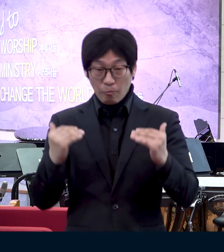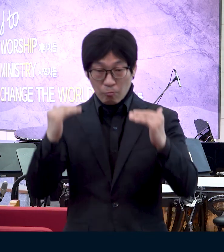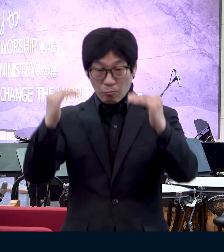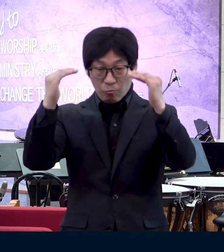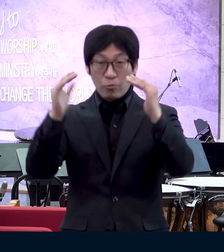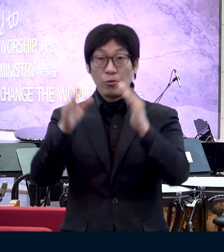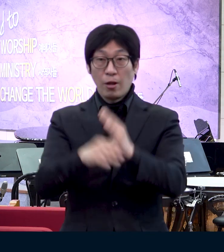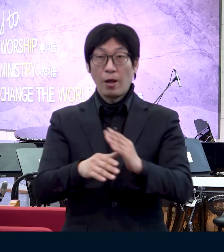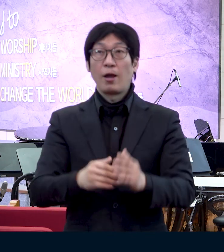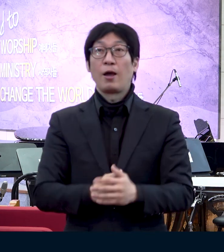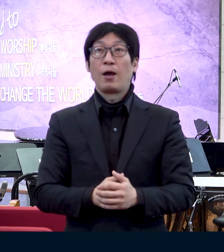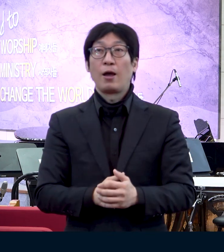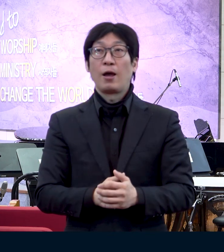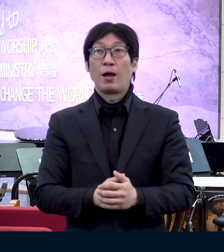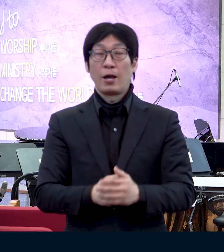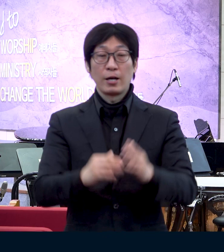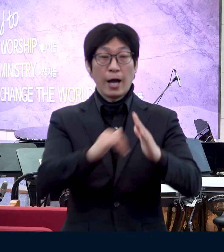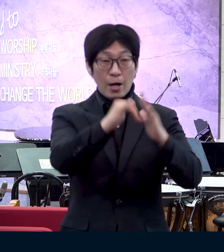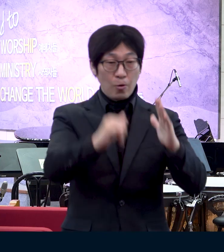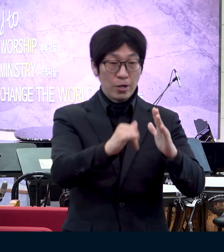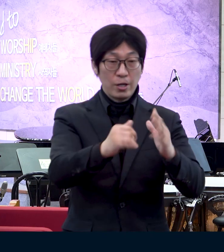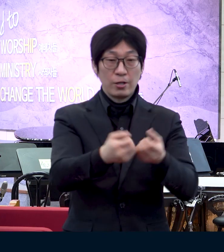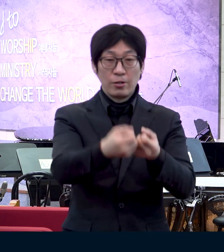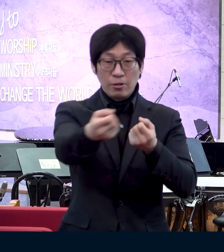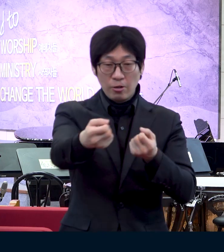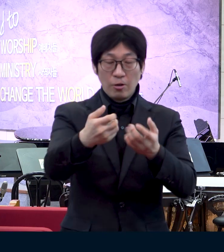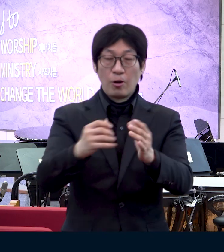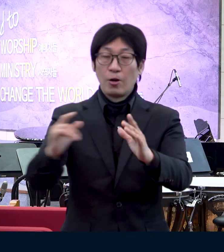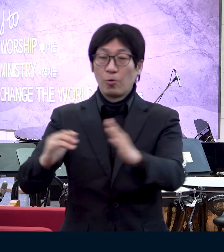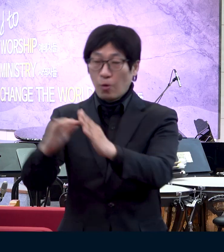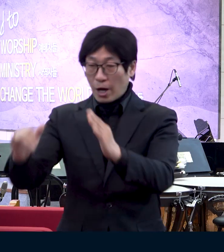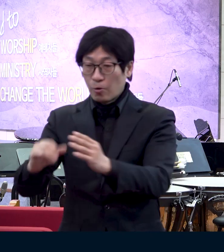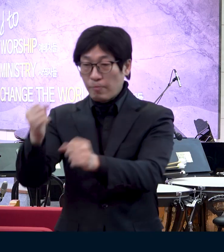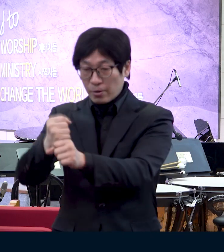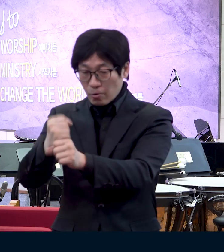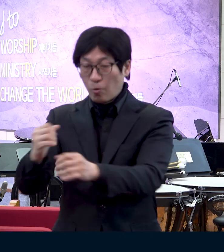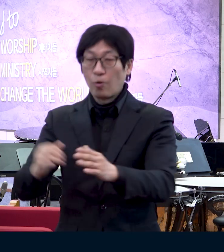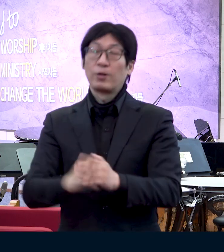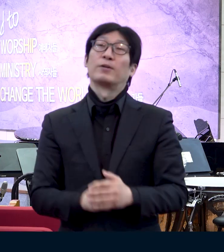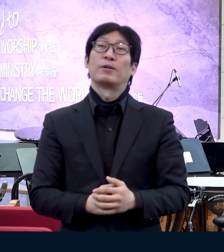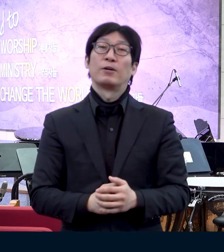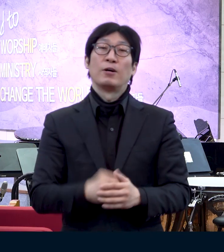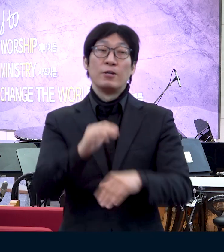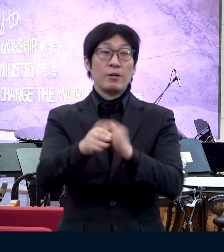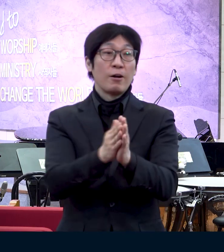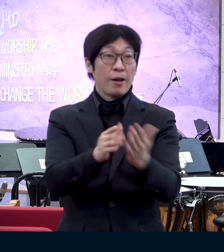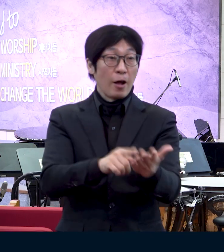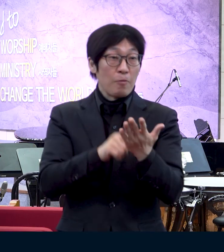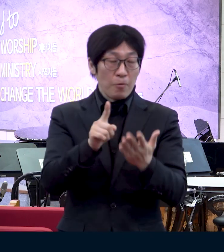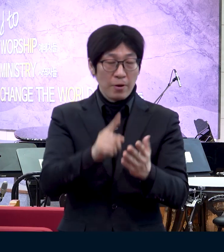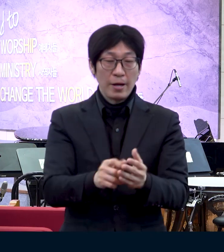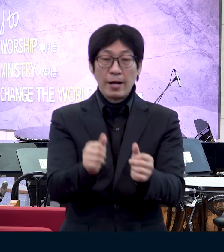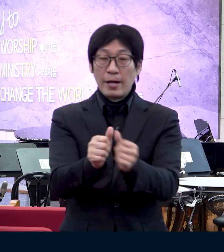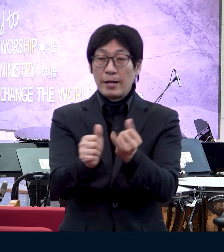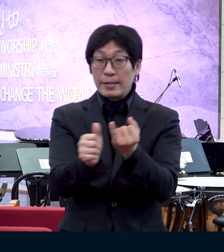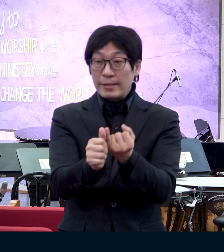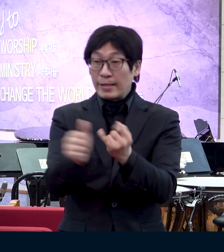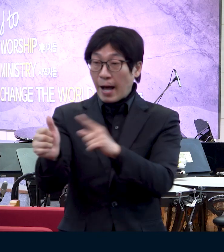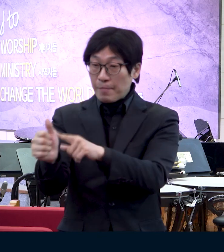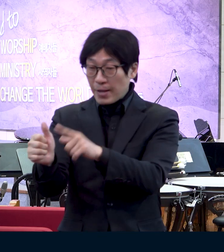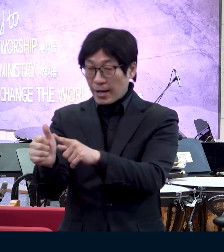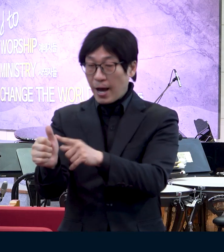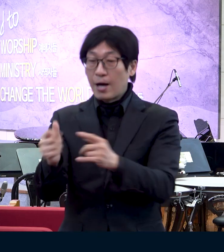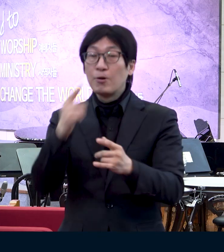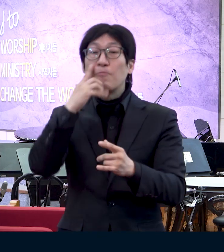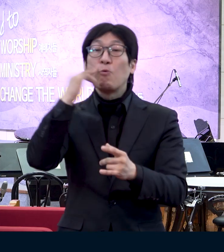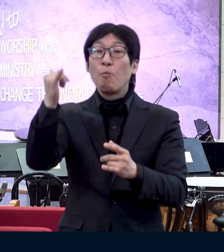그 가족이 분화가 되는 겁니다. 성경에 보면 남자가 그 부모를 떠나 아내와 연합하여 둘이